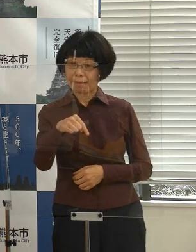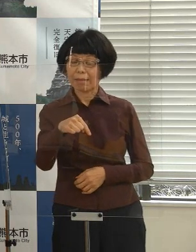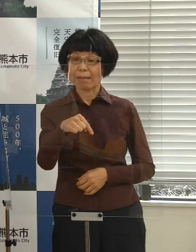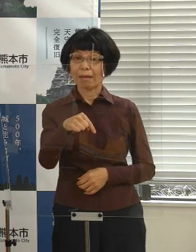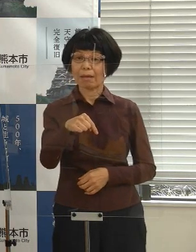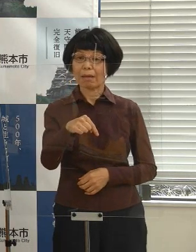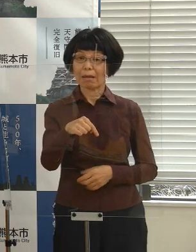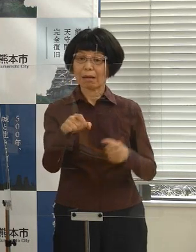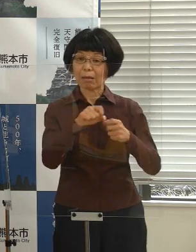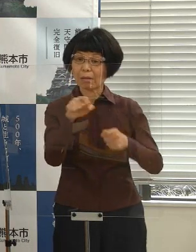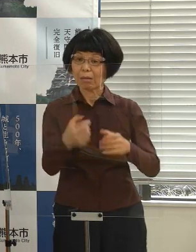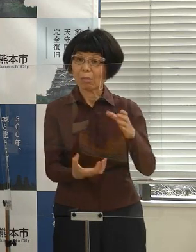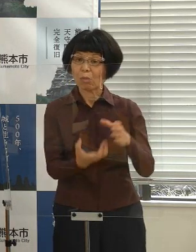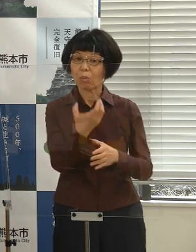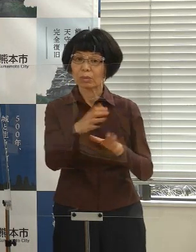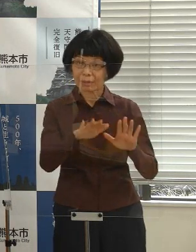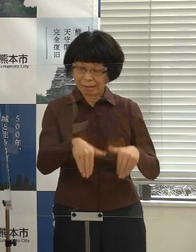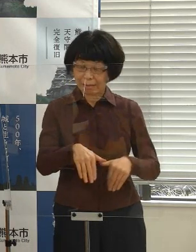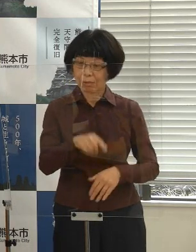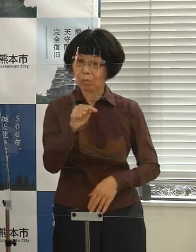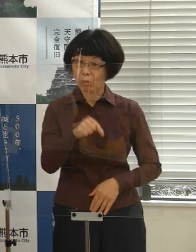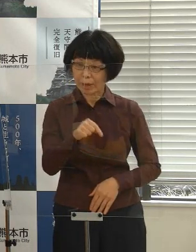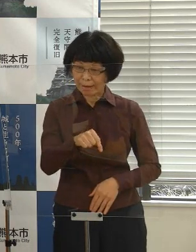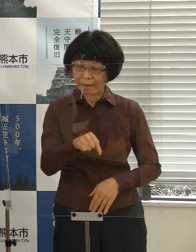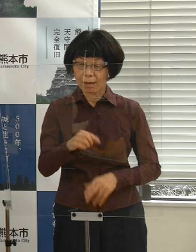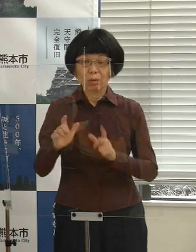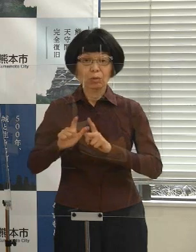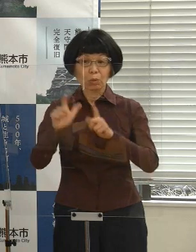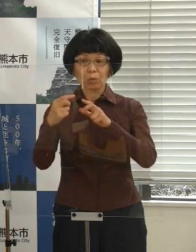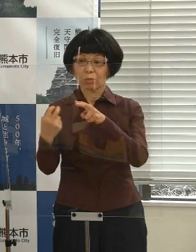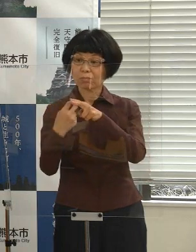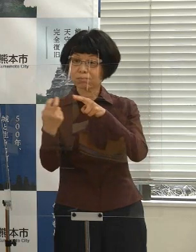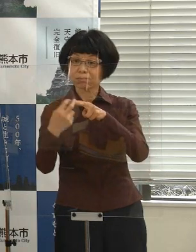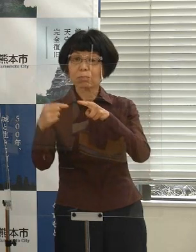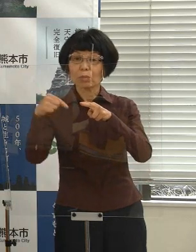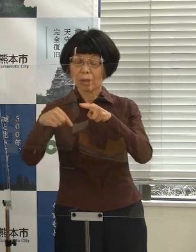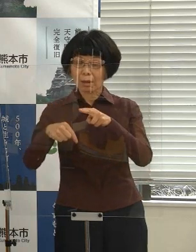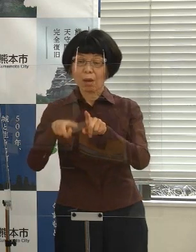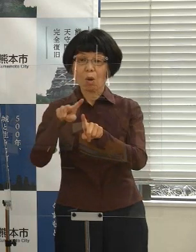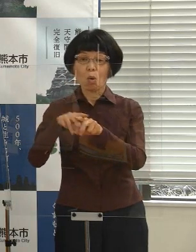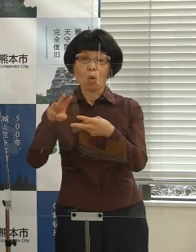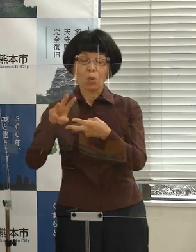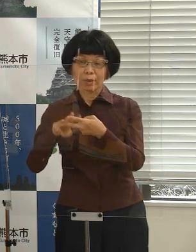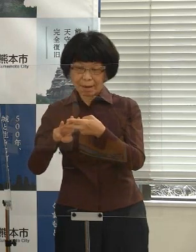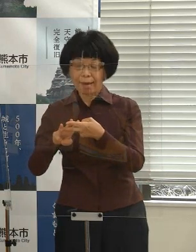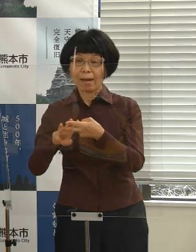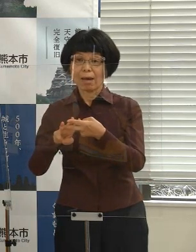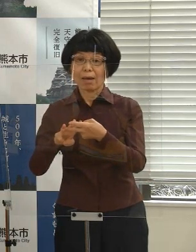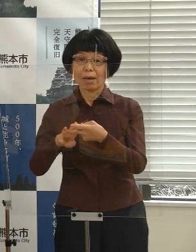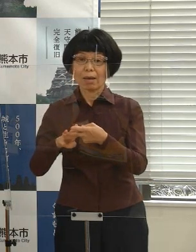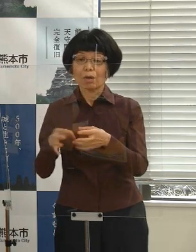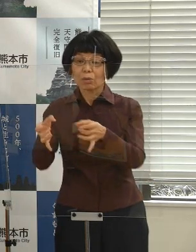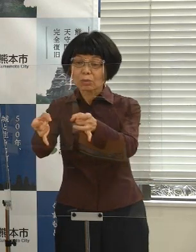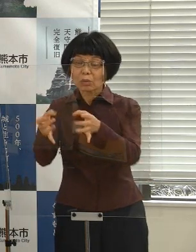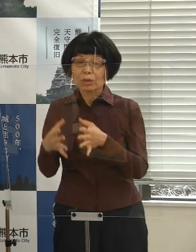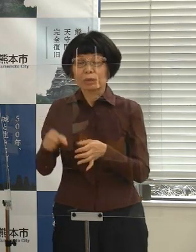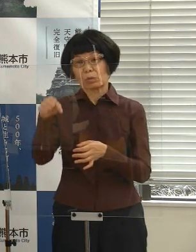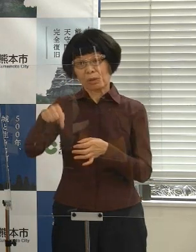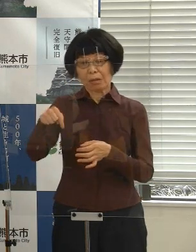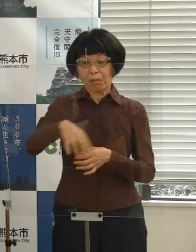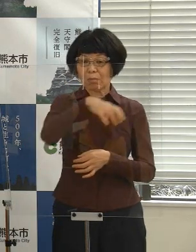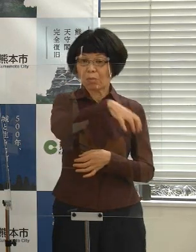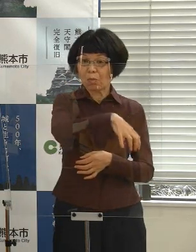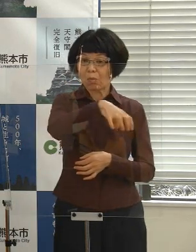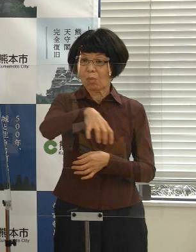事件、あるいは京王線であるとかですね、小田急線であるとか、まあ、そういった首都圏で、各地で起こっ